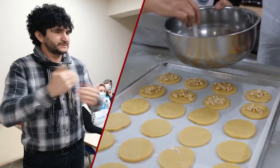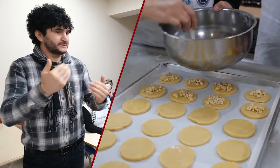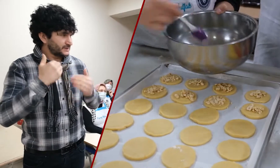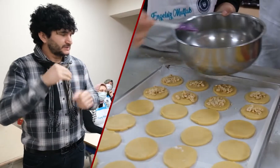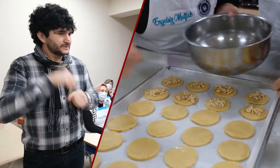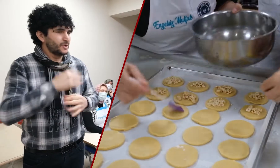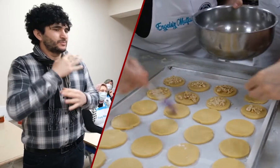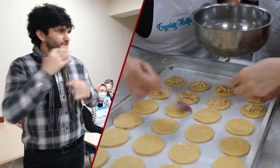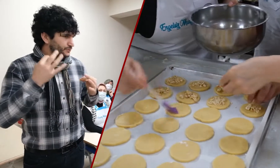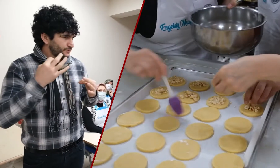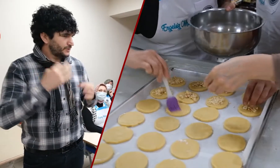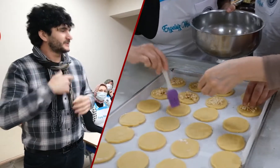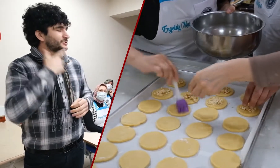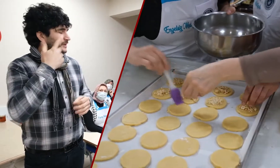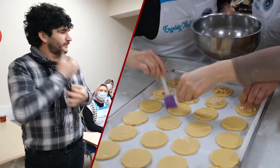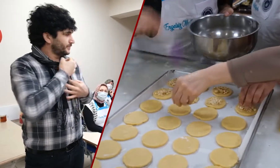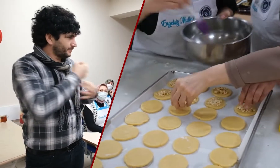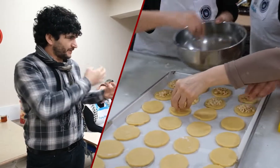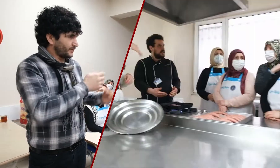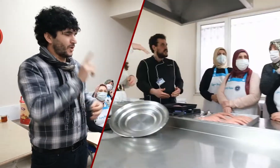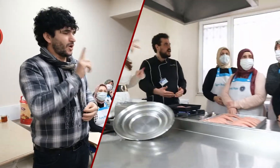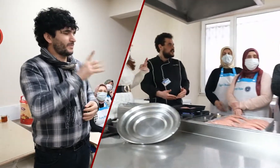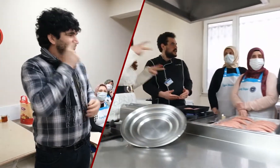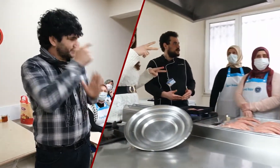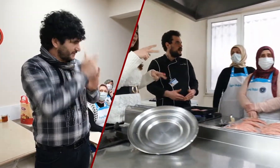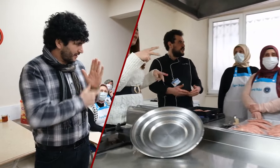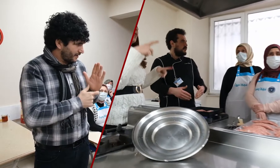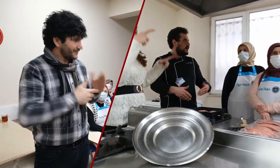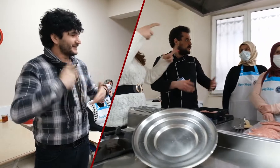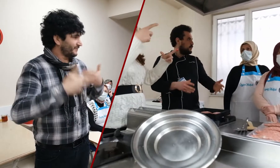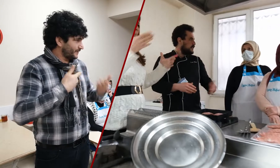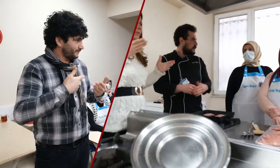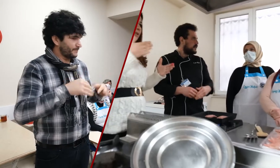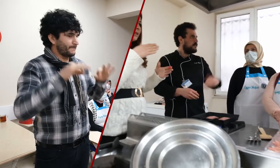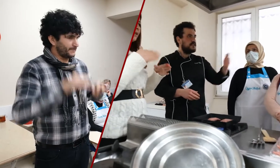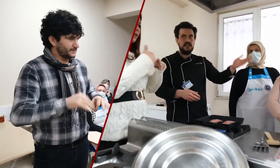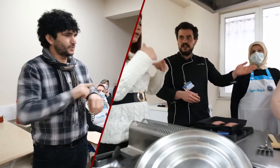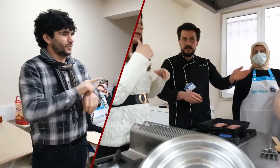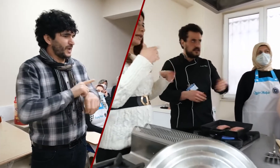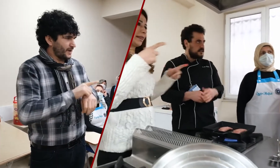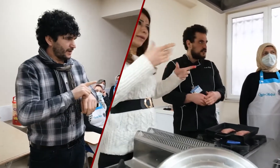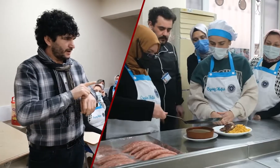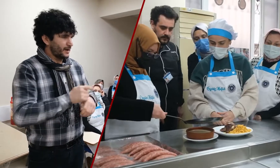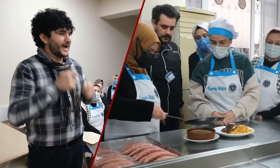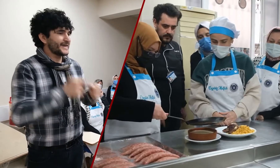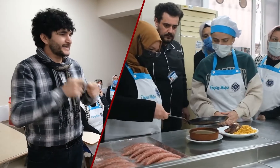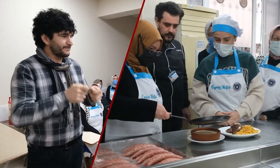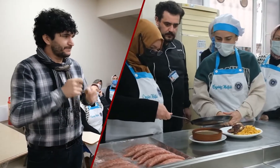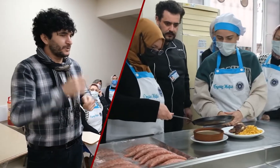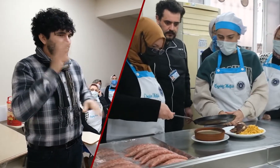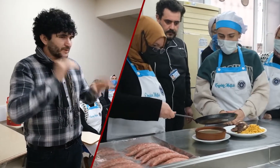eğitim verdirmek istiyoruz diye. Onlar da hemen kabul edip destek verdiler bize. 15 kişilik bir grup topladık. Çok sevindik bunun